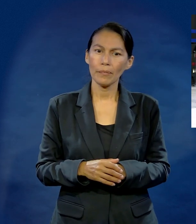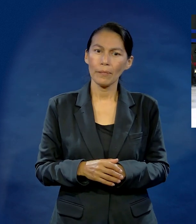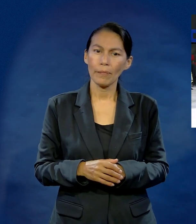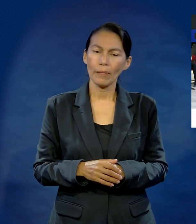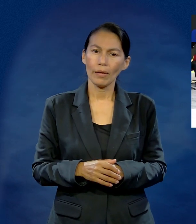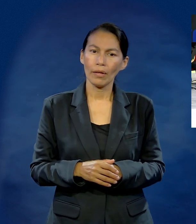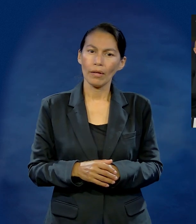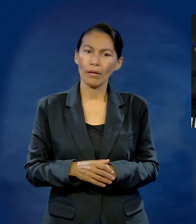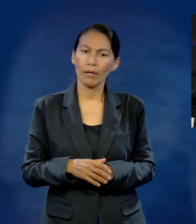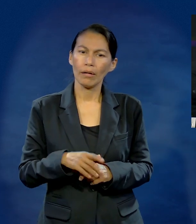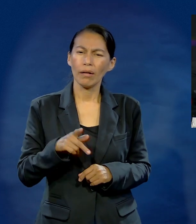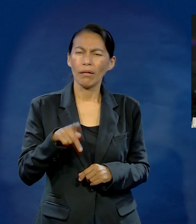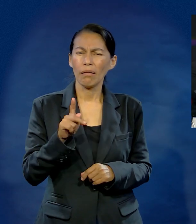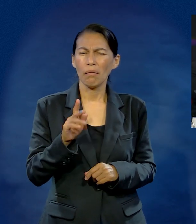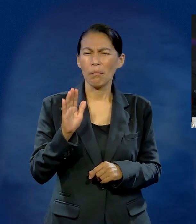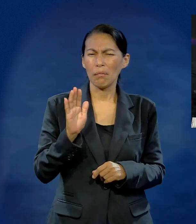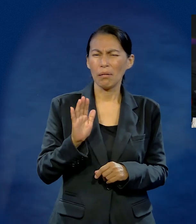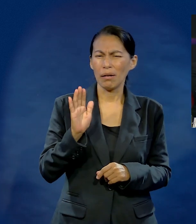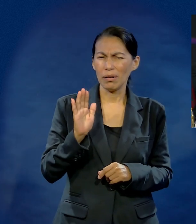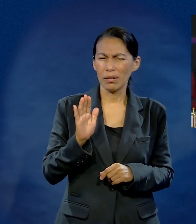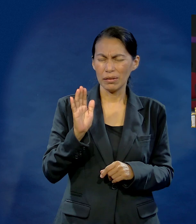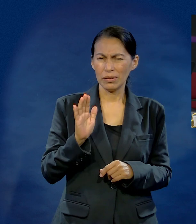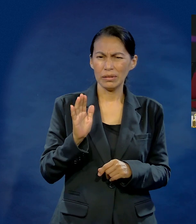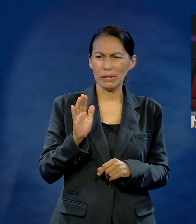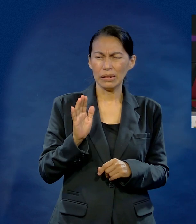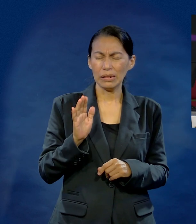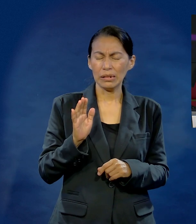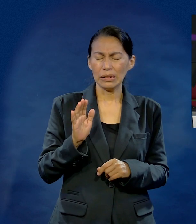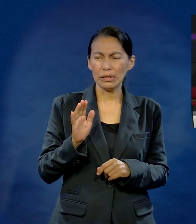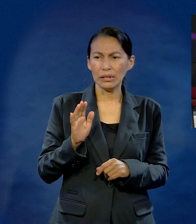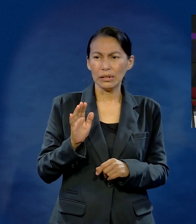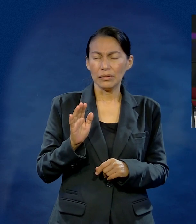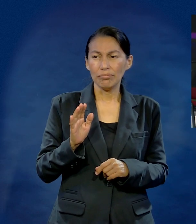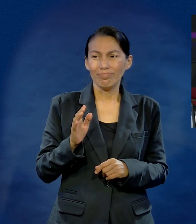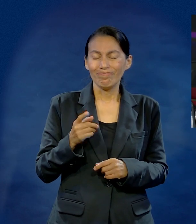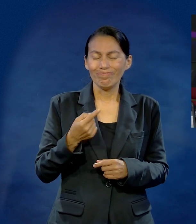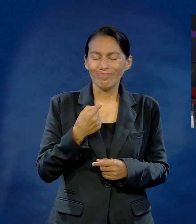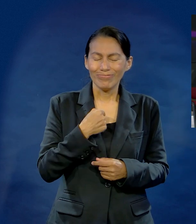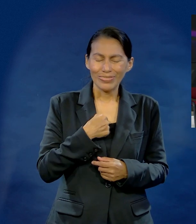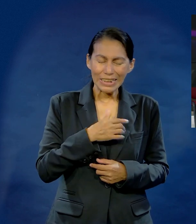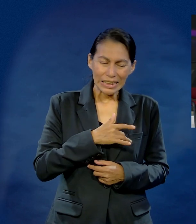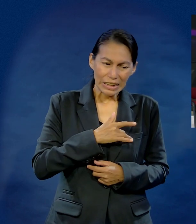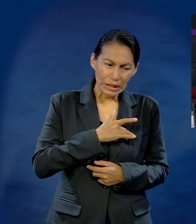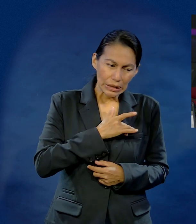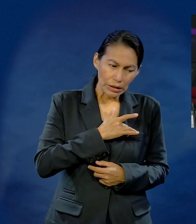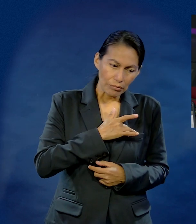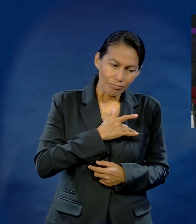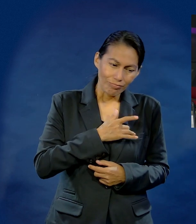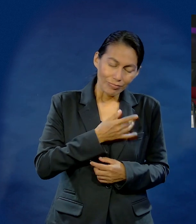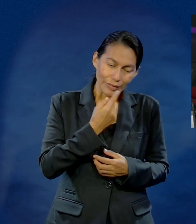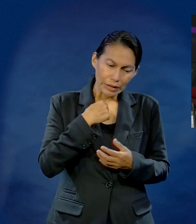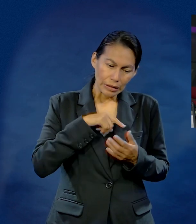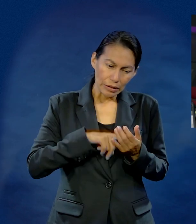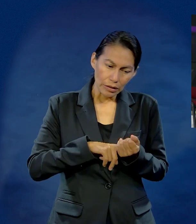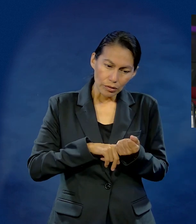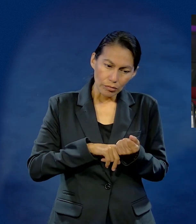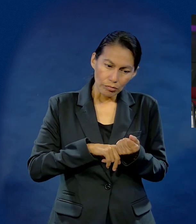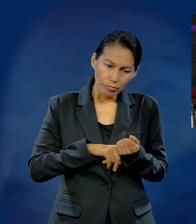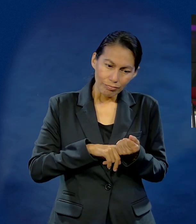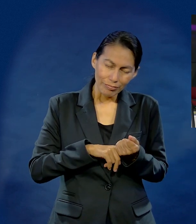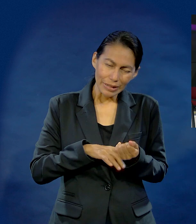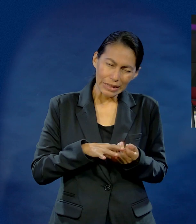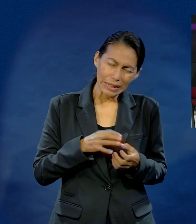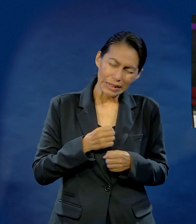Cristo. Busquemos la ayuda necesaria para liberarnos de los fantasmas del pasado. Y de esa forma,